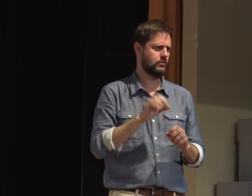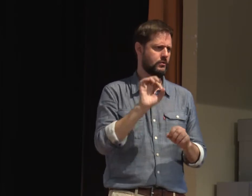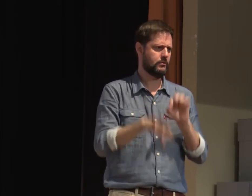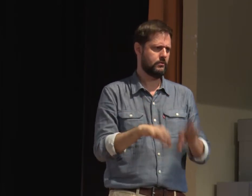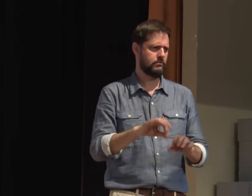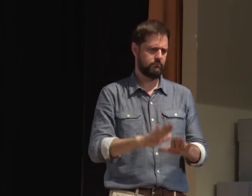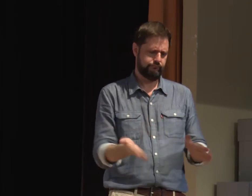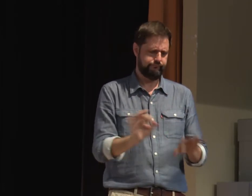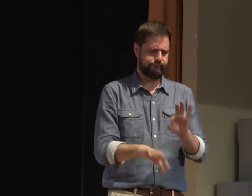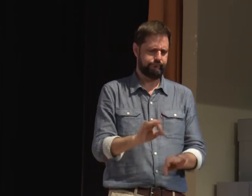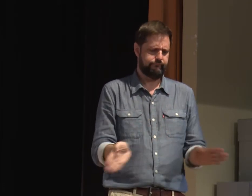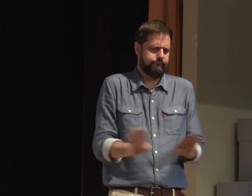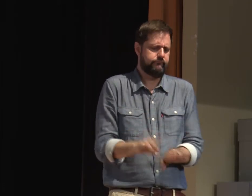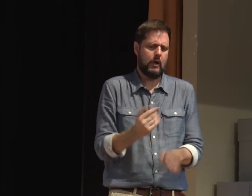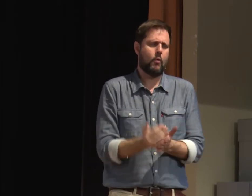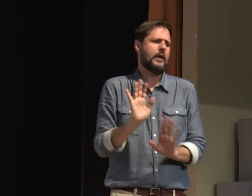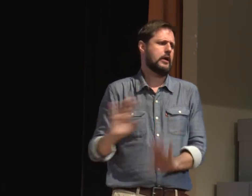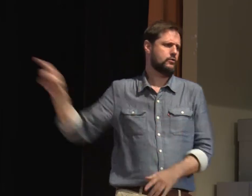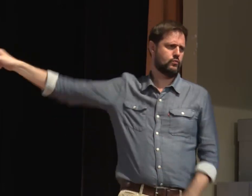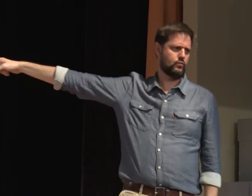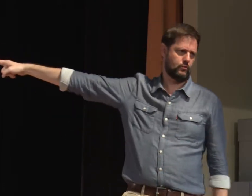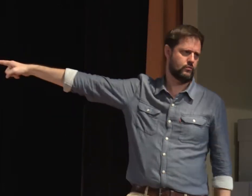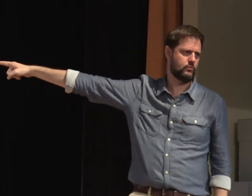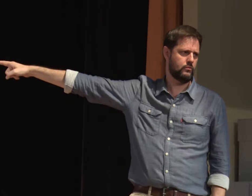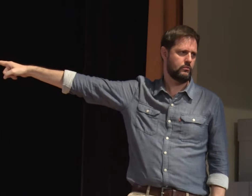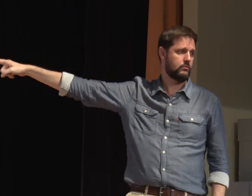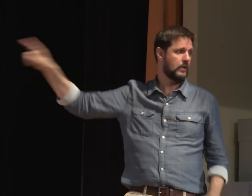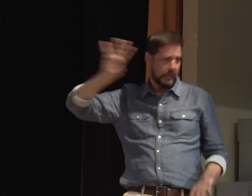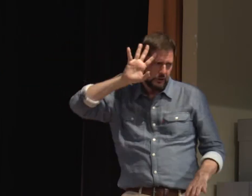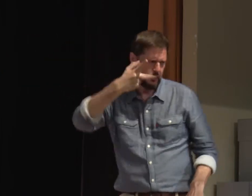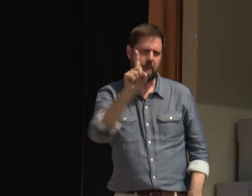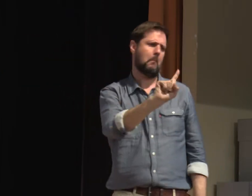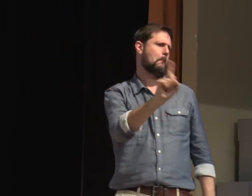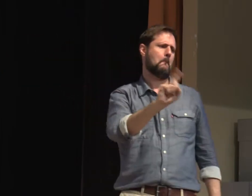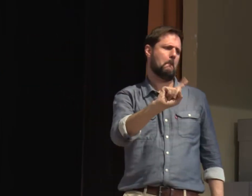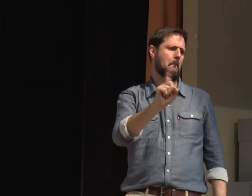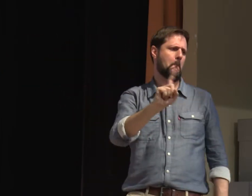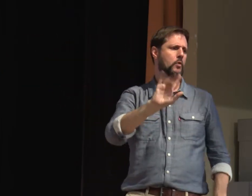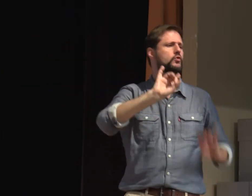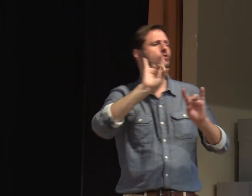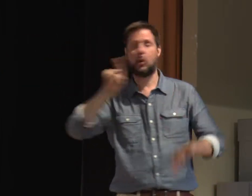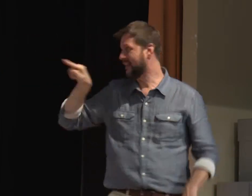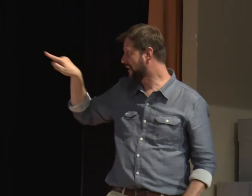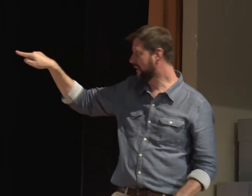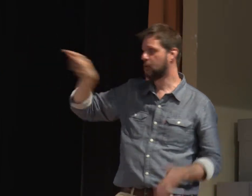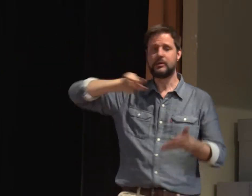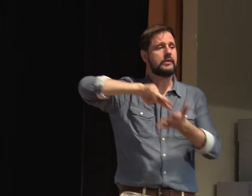né? Foi uma semente que se colocou ali e para brotar. Mas